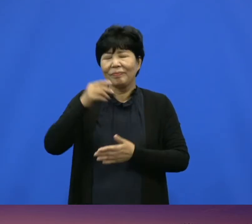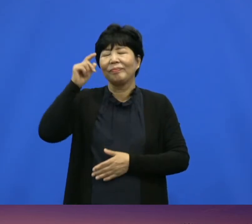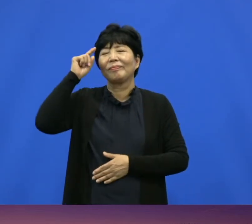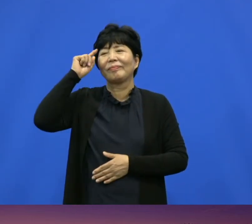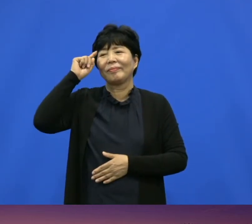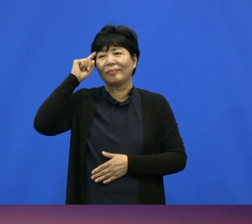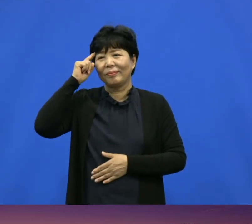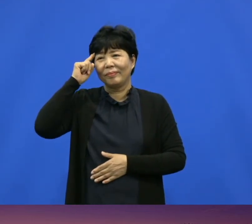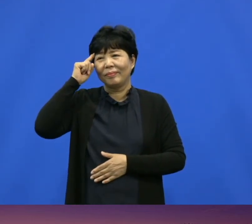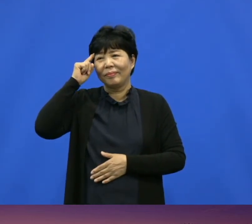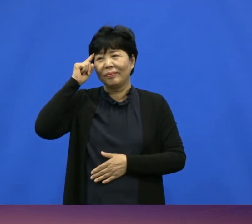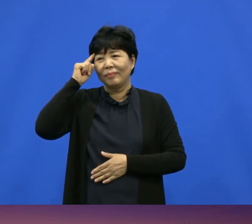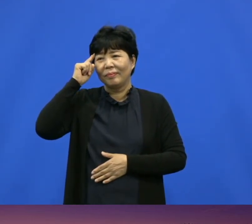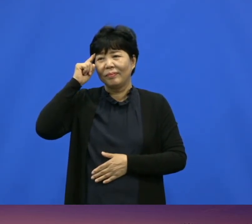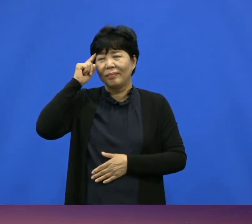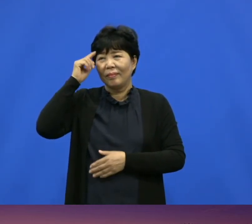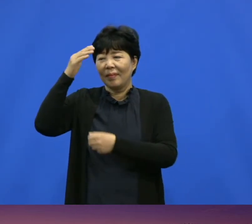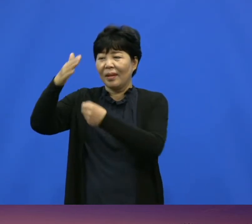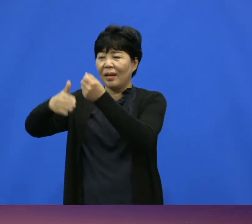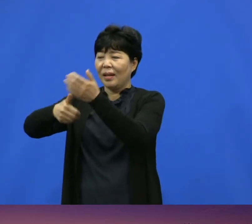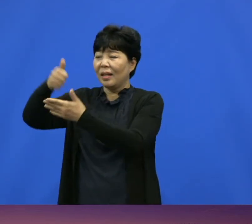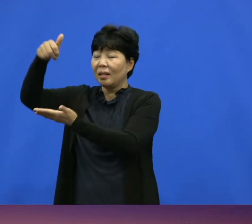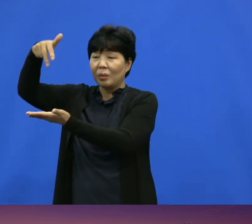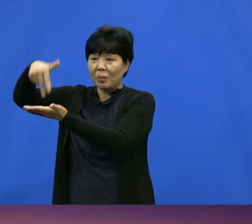너는 나에게 너무 소중해.